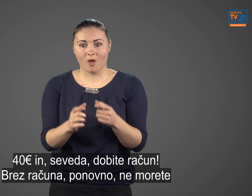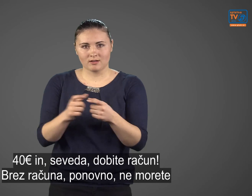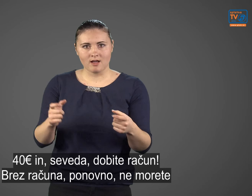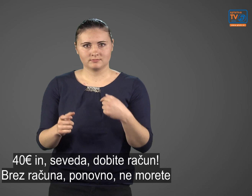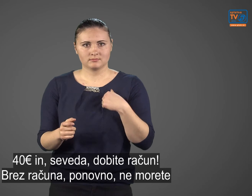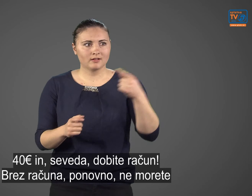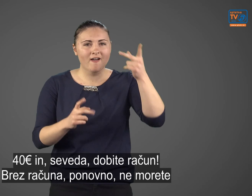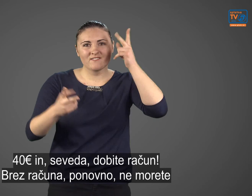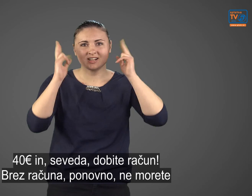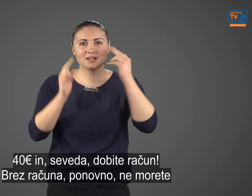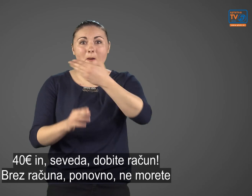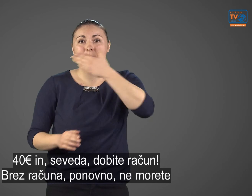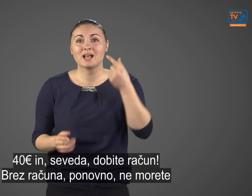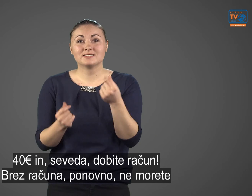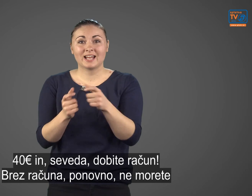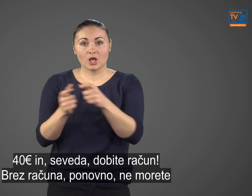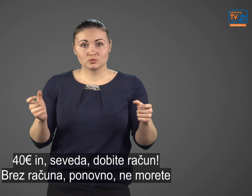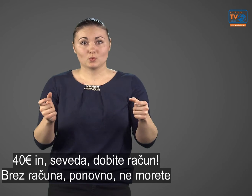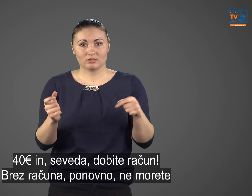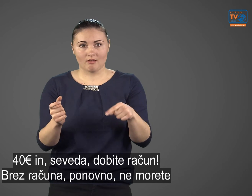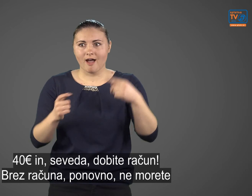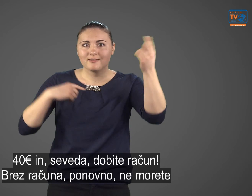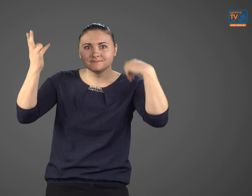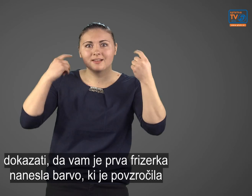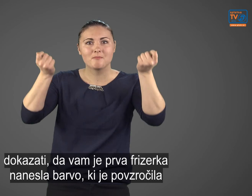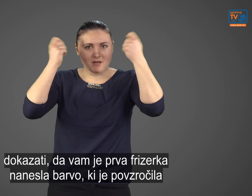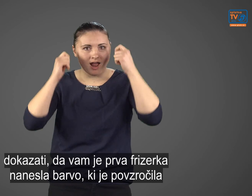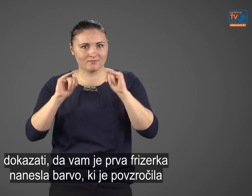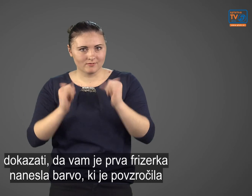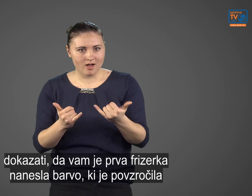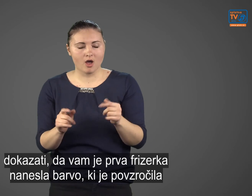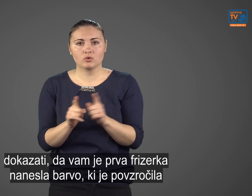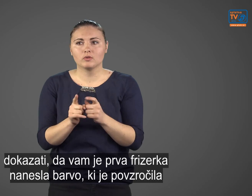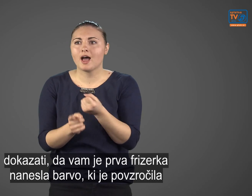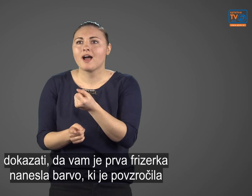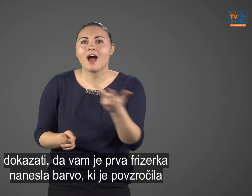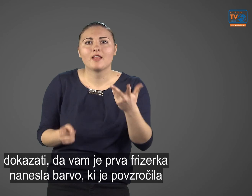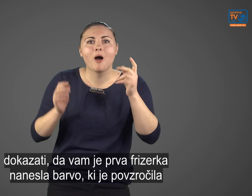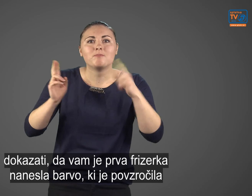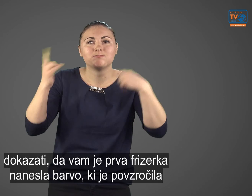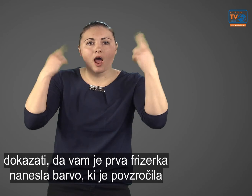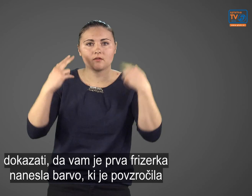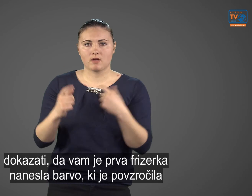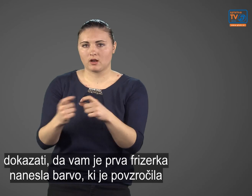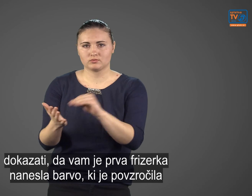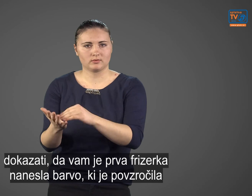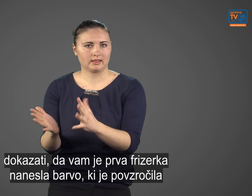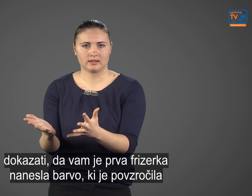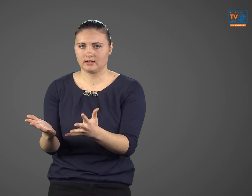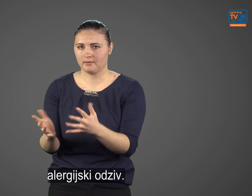Dokaza, da mi je frizerka brez računa nanesla barvo, kaj šele katero barvo, nimam in od nje ne morem